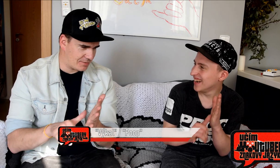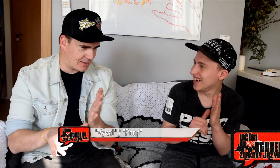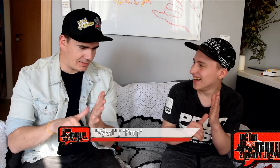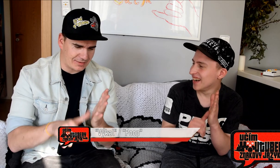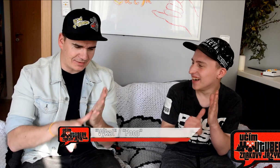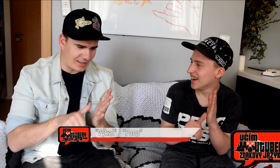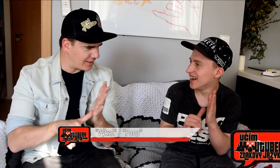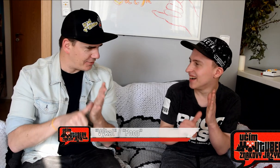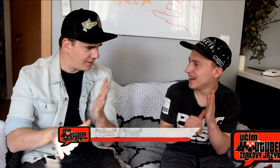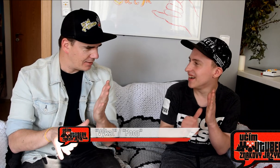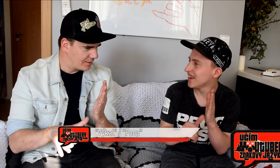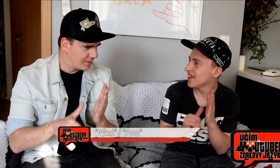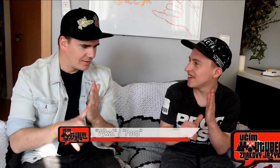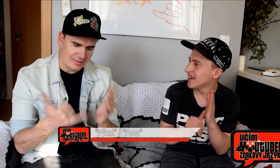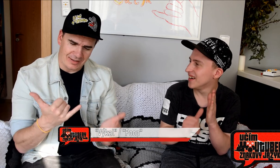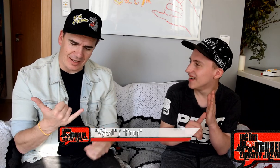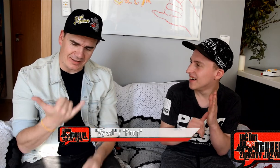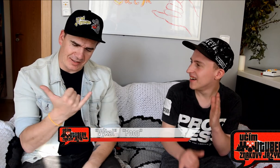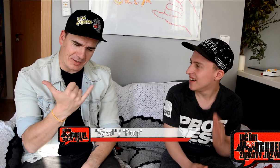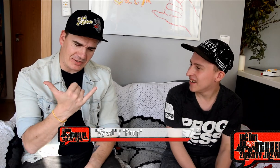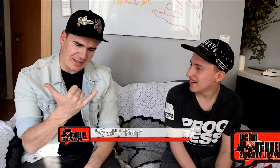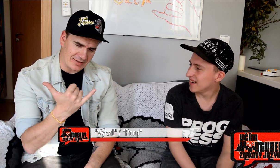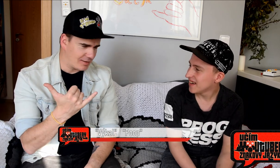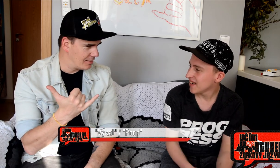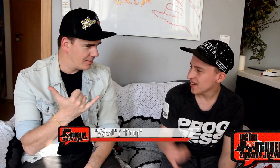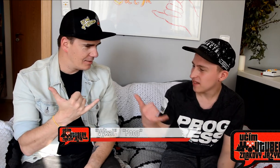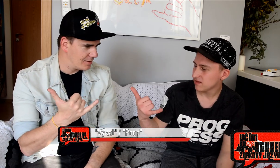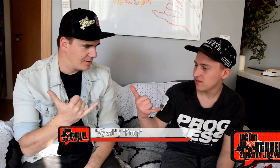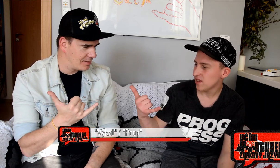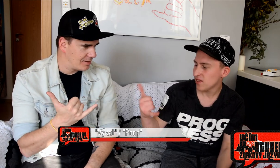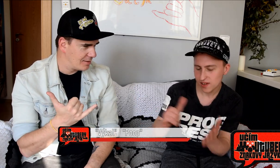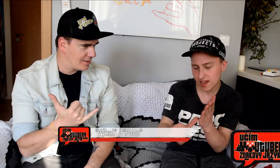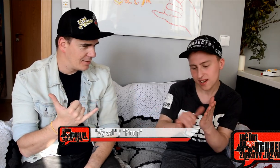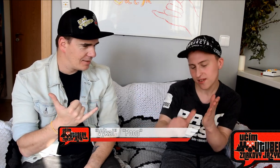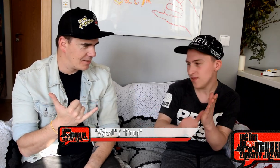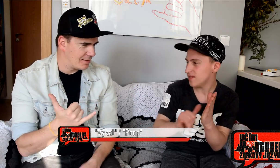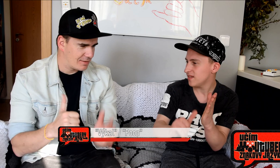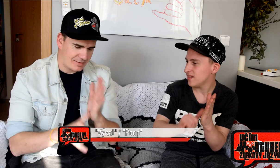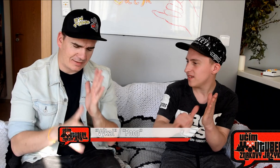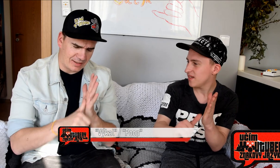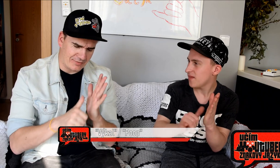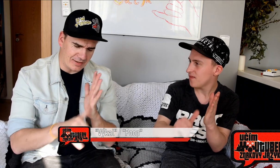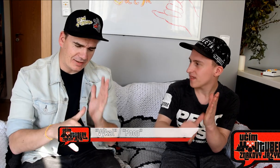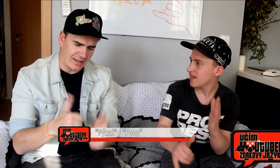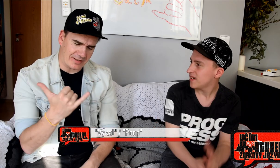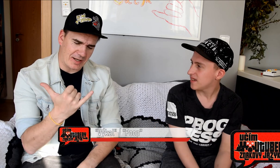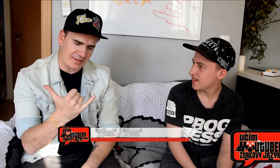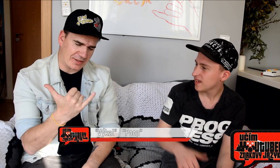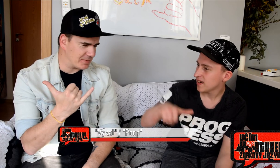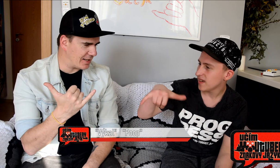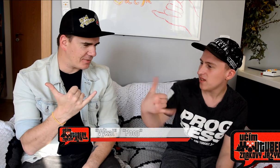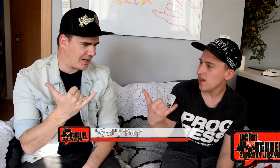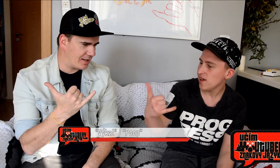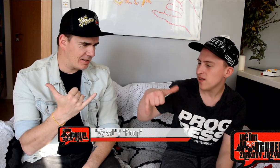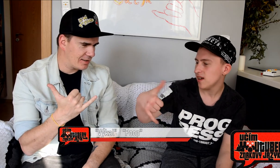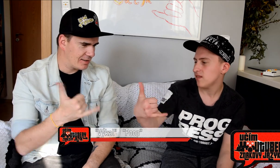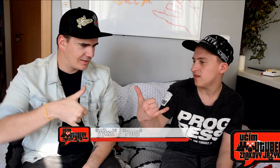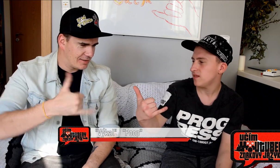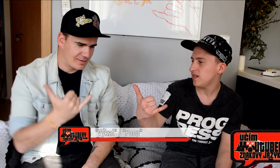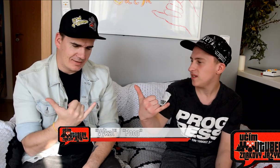dobře. To je jo. A jenom tohle je co? Tohle to takhle. A znamená něco jenom tohle? To je jo, jako jo.